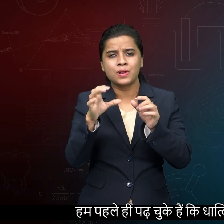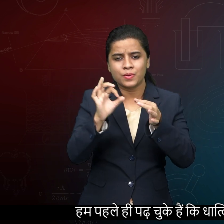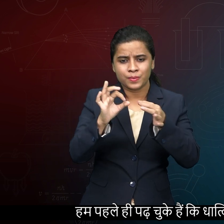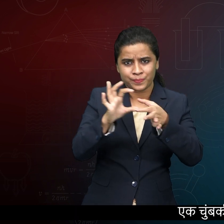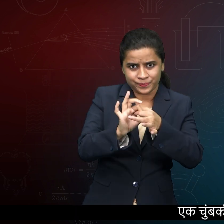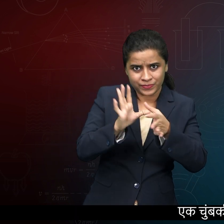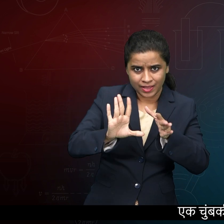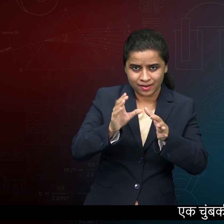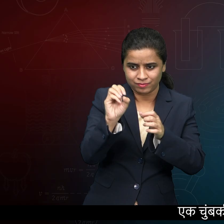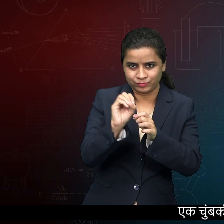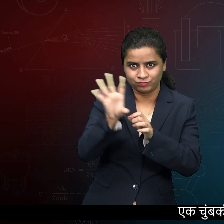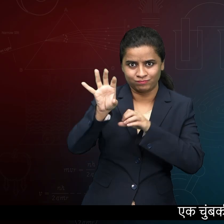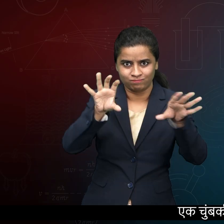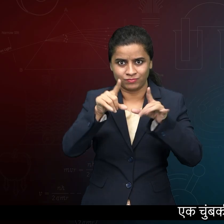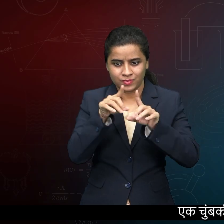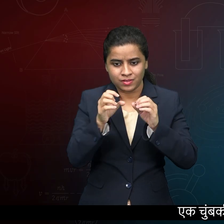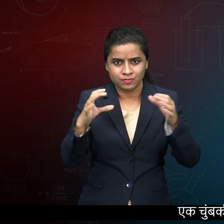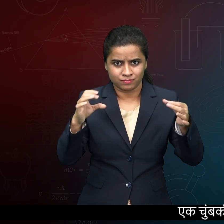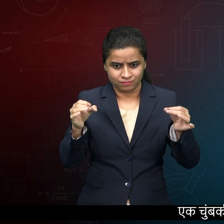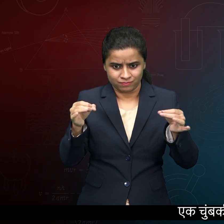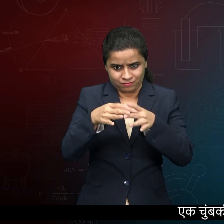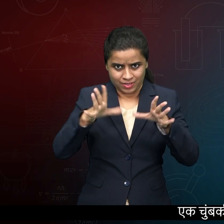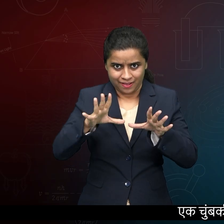ओर चुंबकीय क्षेत्र उत्पन्न करती है।